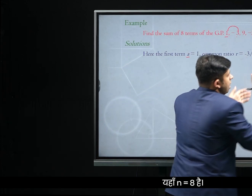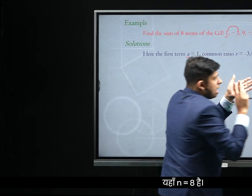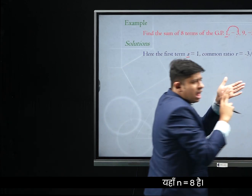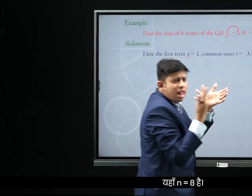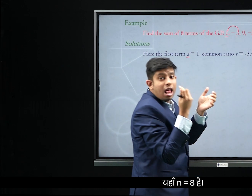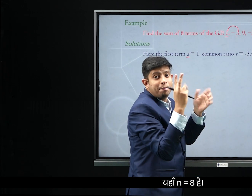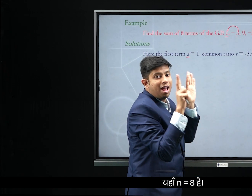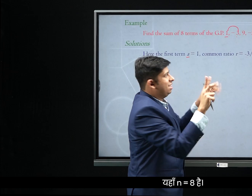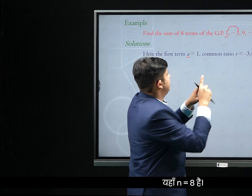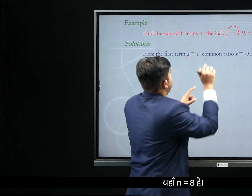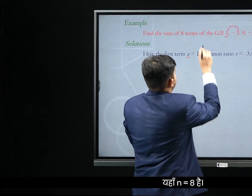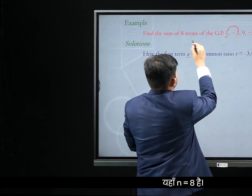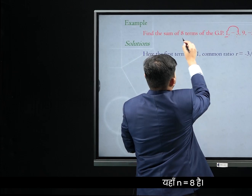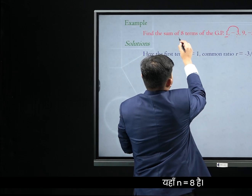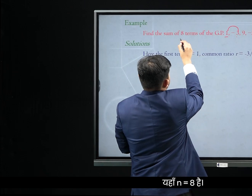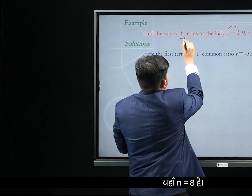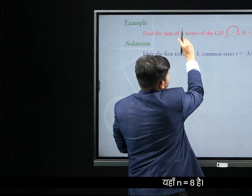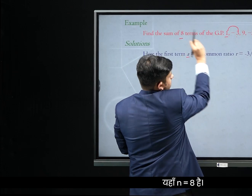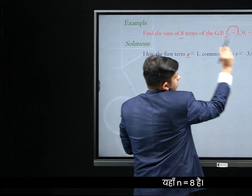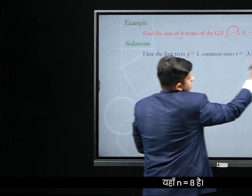यहाँ n इज इक्वल 8 है।